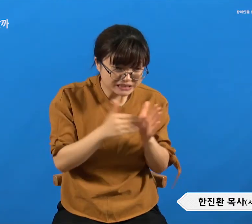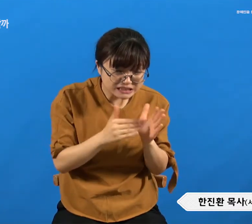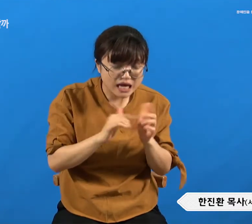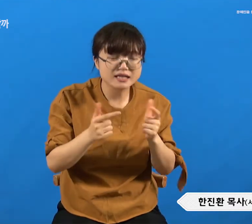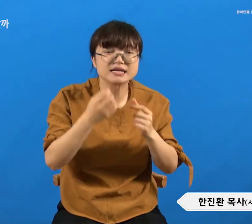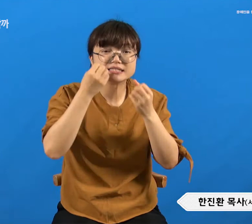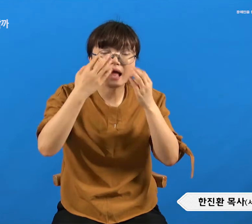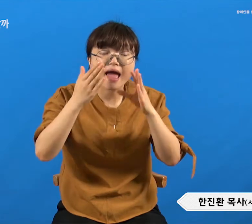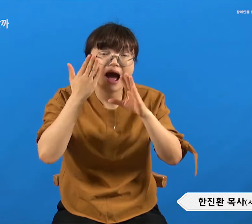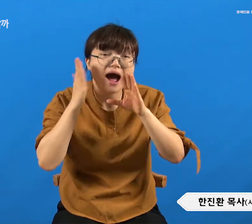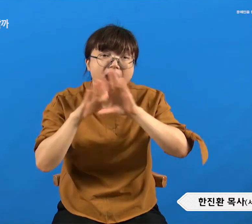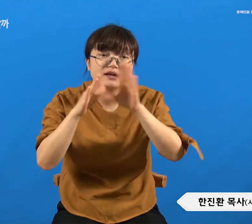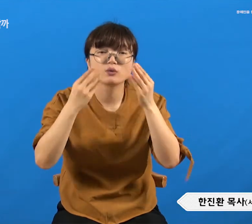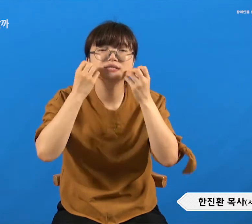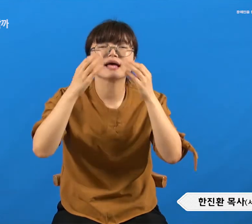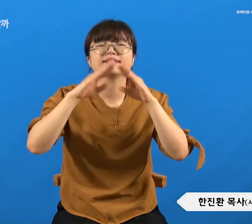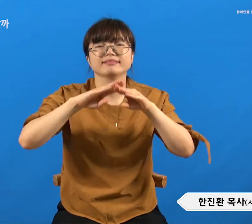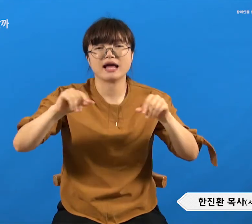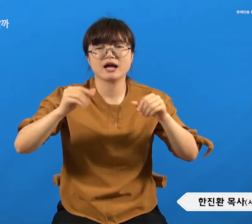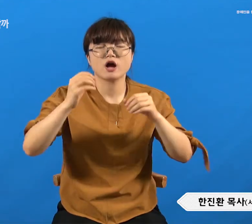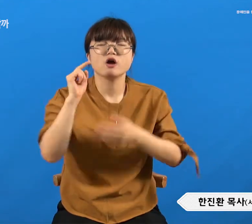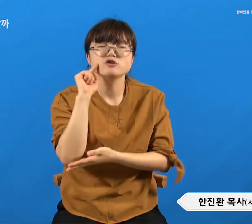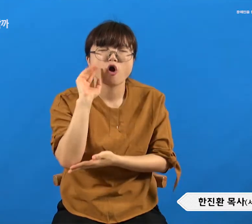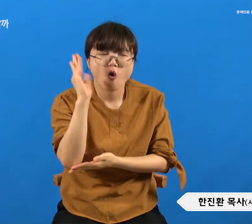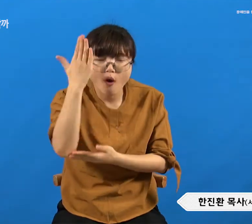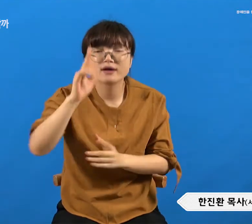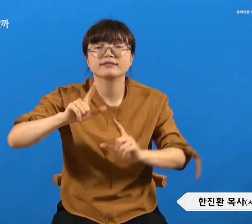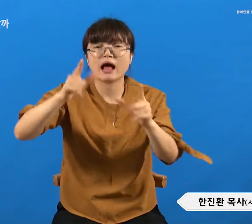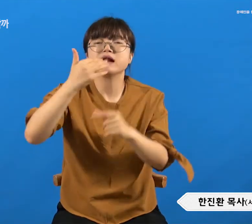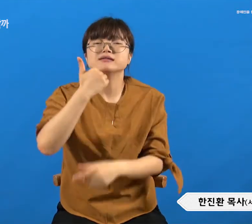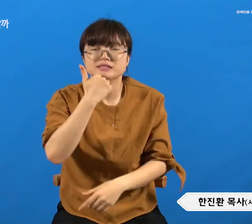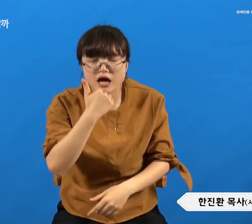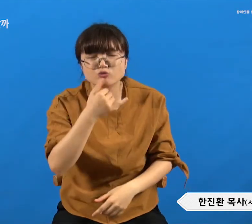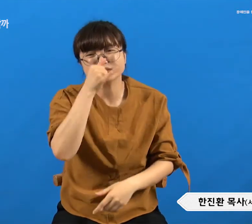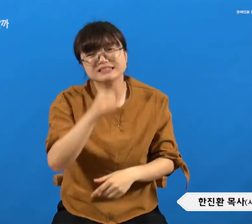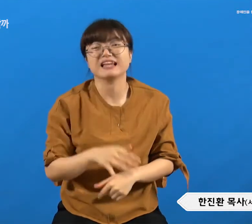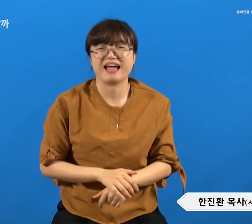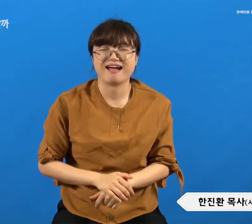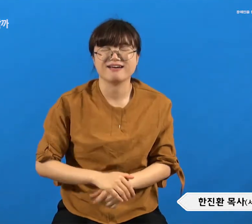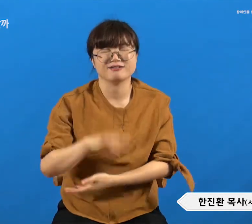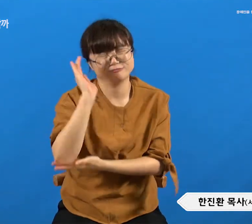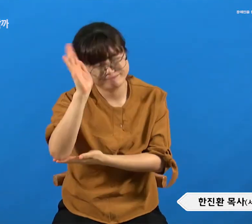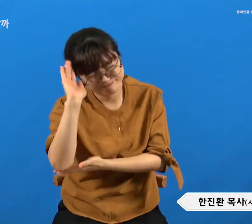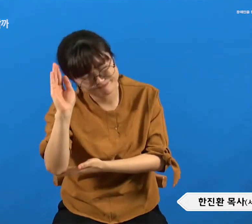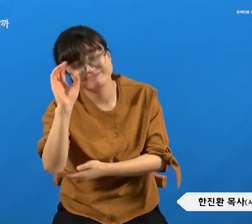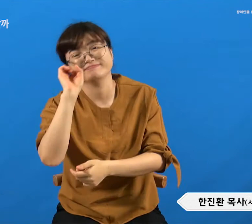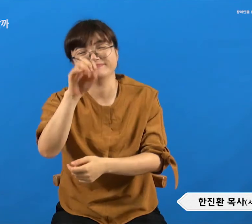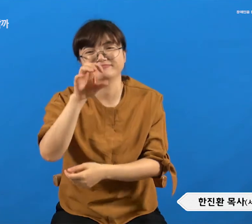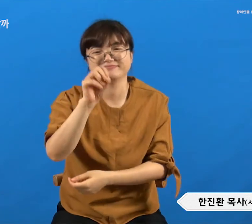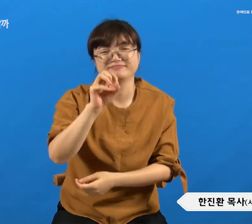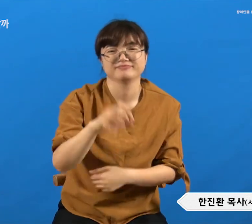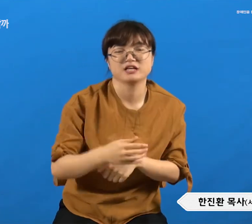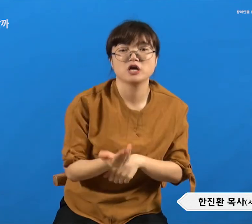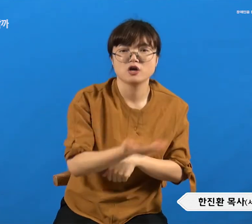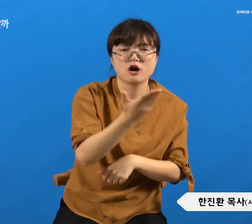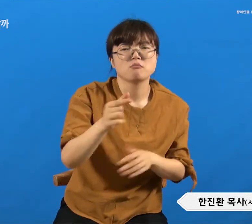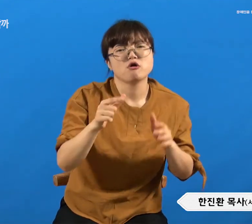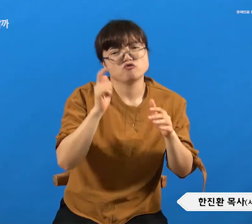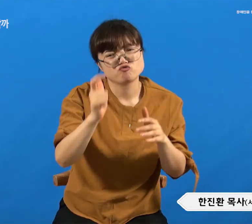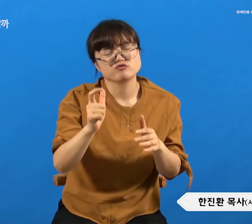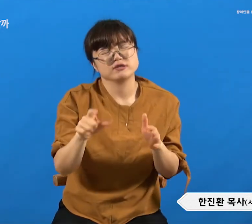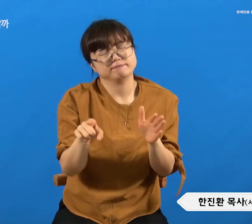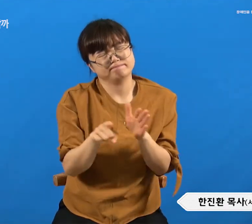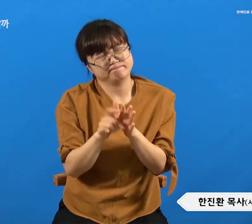하늘과 새 땅에 무궁무진한 영광스러운 날이 기다리고 있다. 늘 말씀을 드립니다. 그 말씀을 여러분